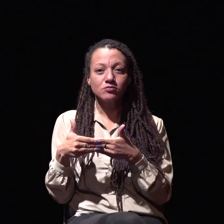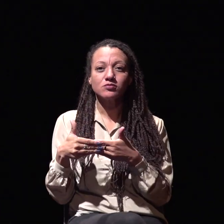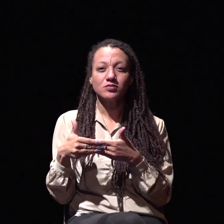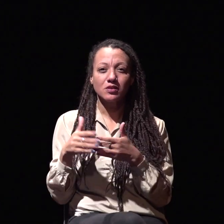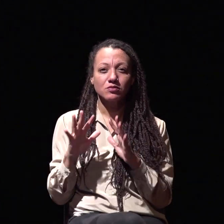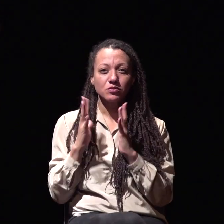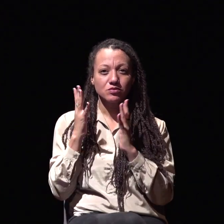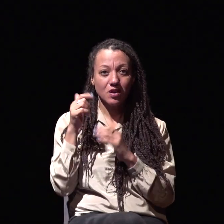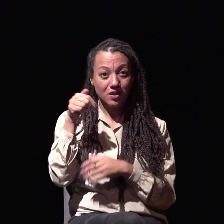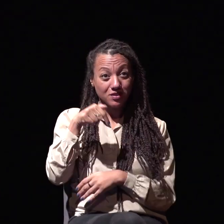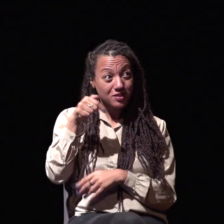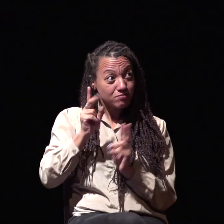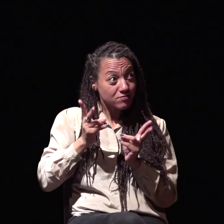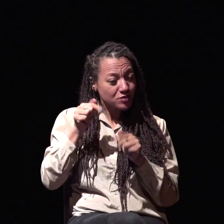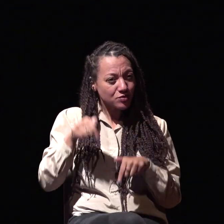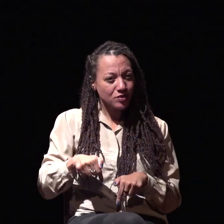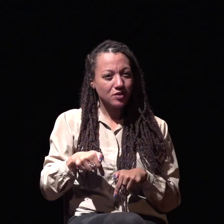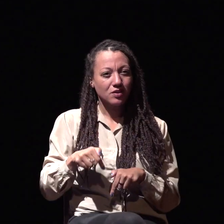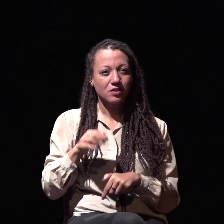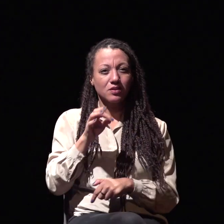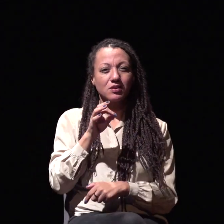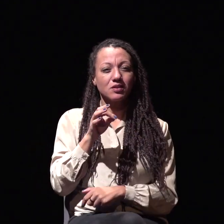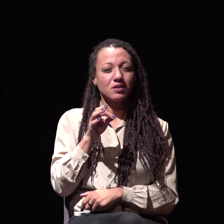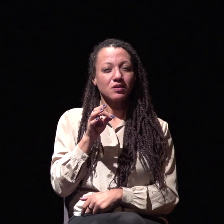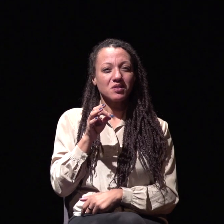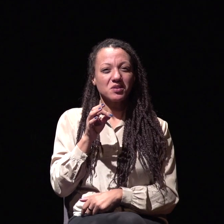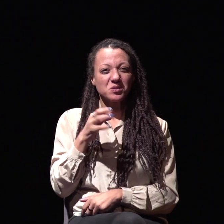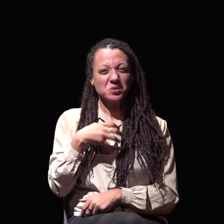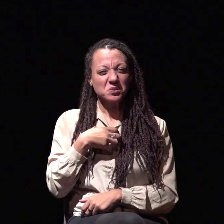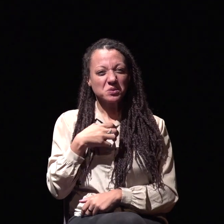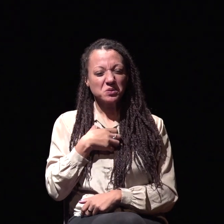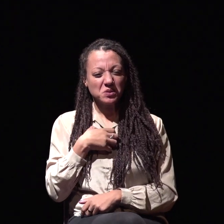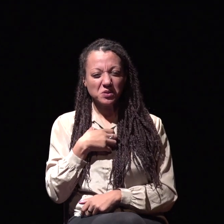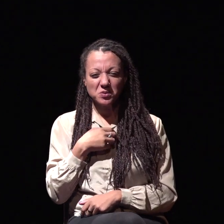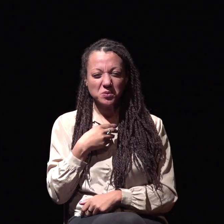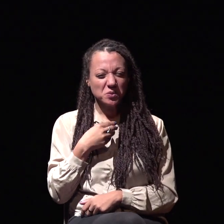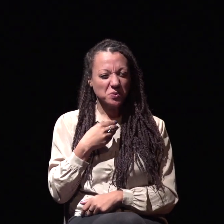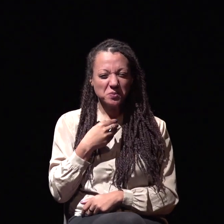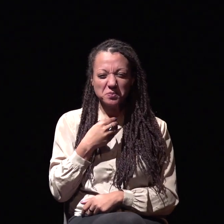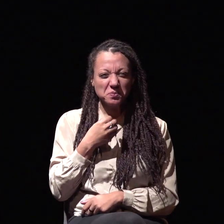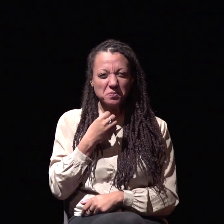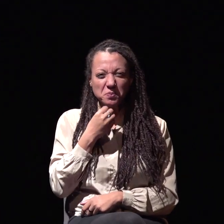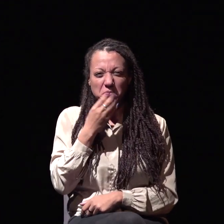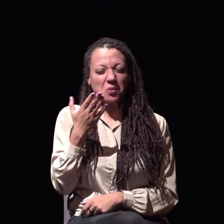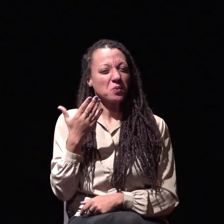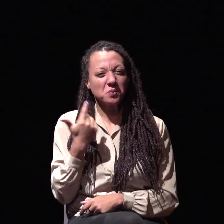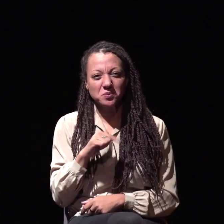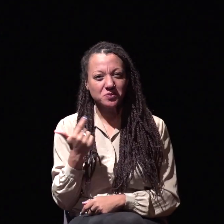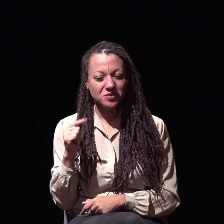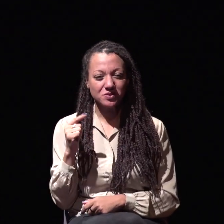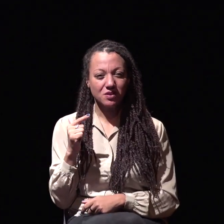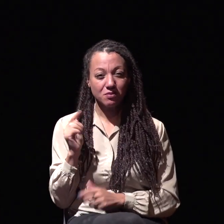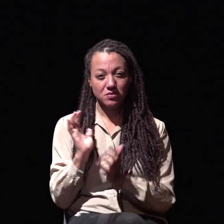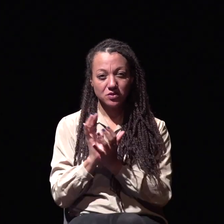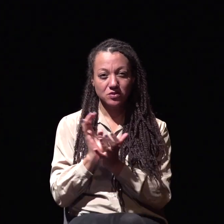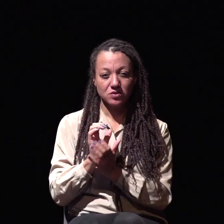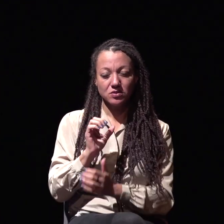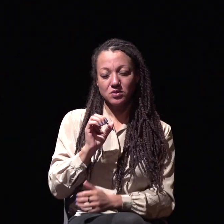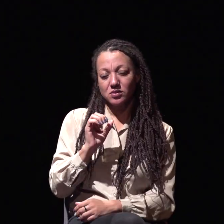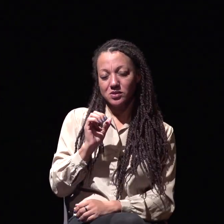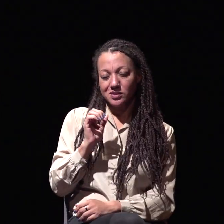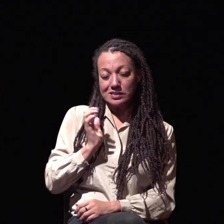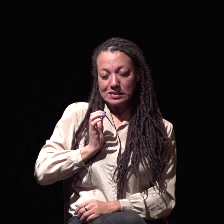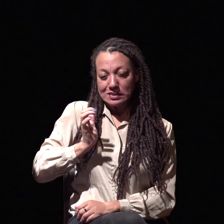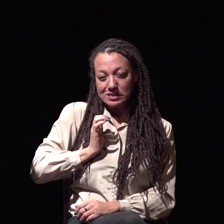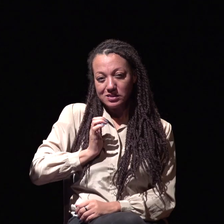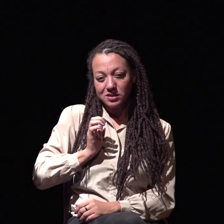intitulado, aqui mesmo nesse lugar, O Triunfo do Mau Gosto, organizado pela mecenas e socialite Yolanda